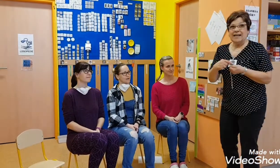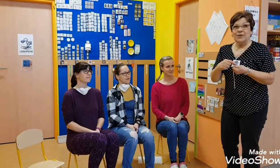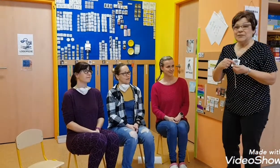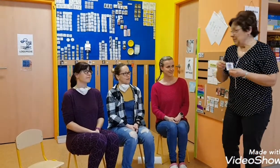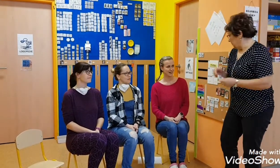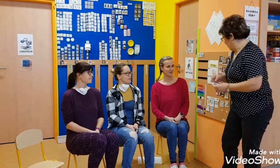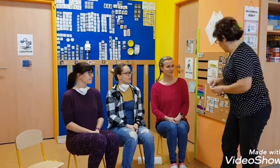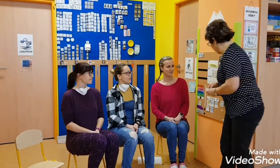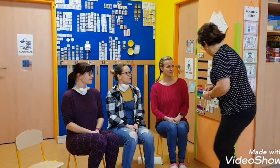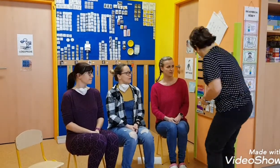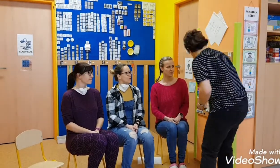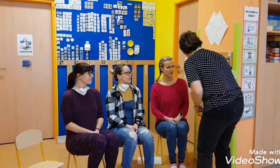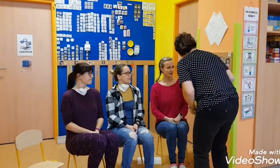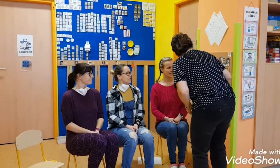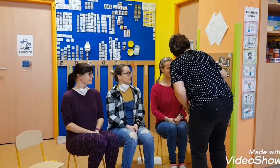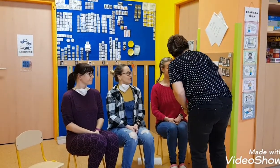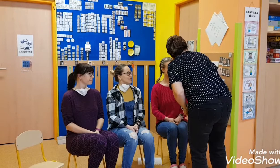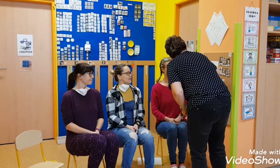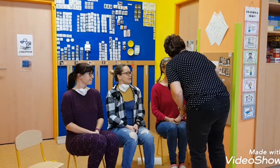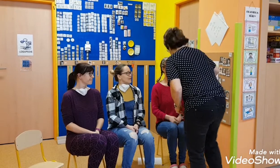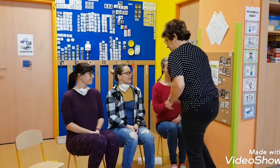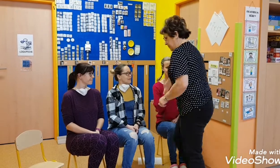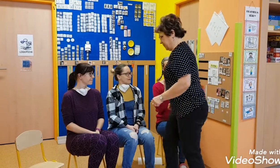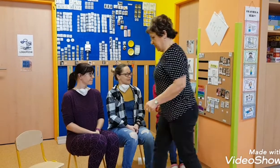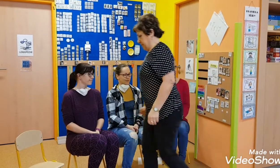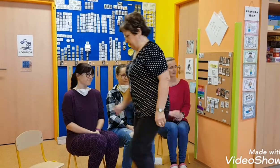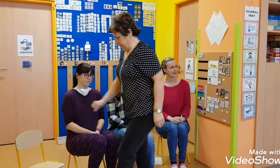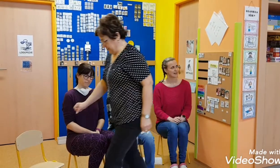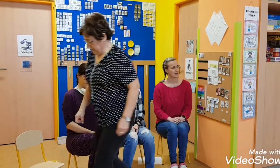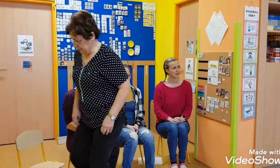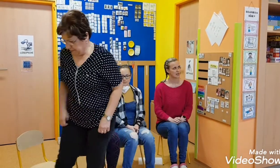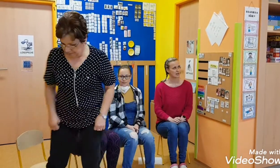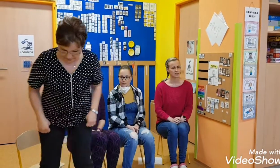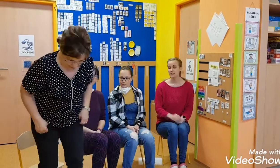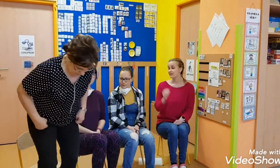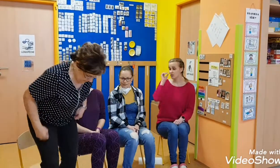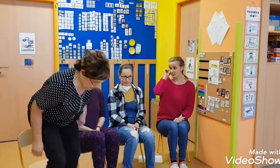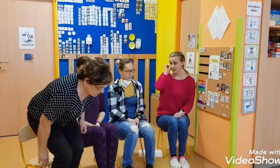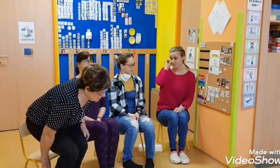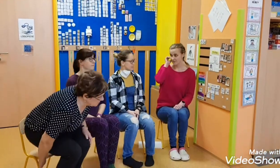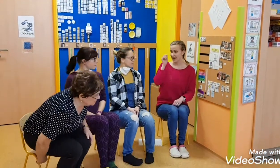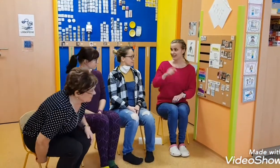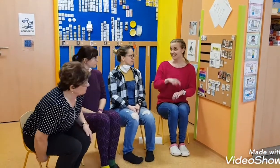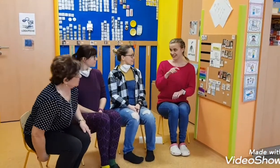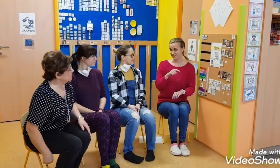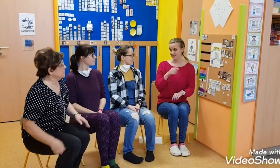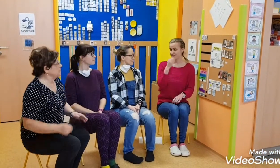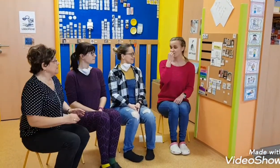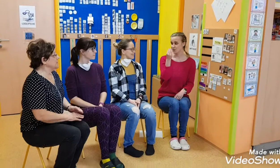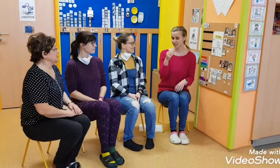Jaro. Výborně. Tak, děkuji. Děvčata, a teďka si to